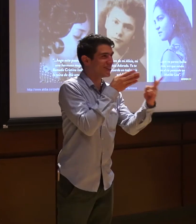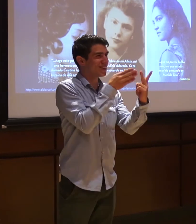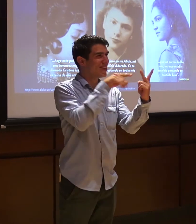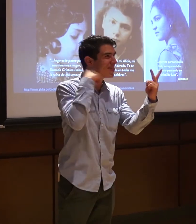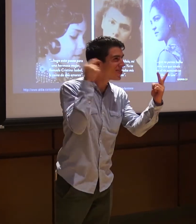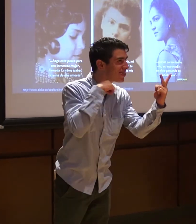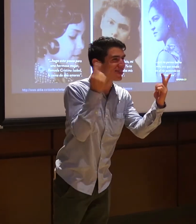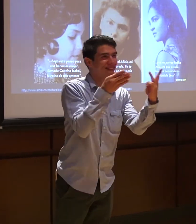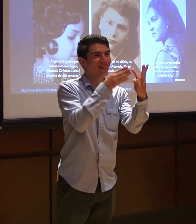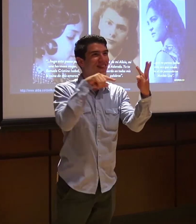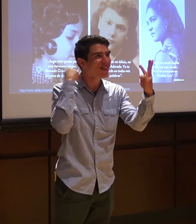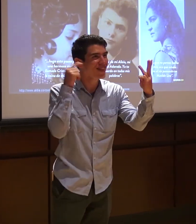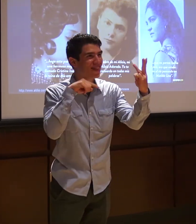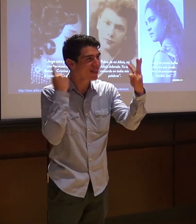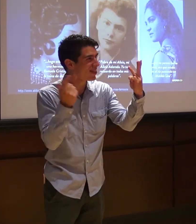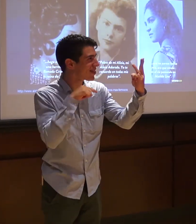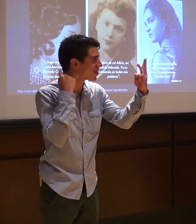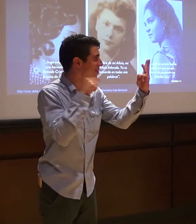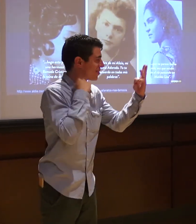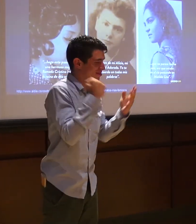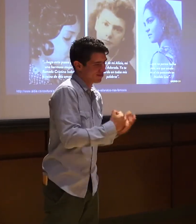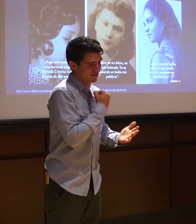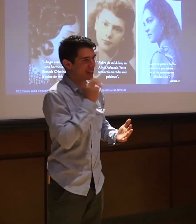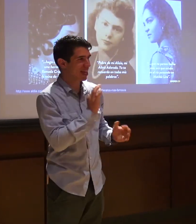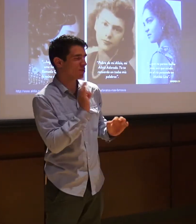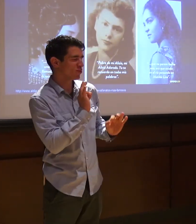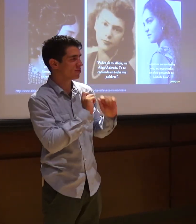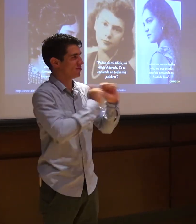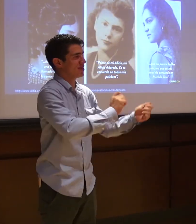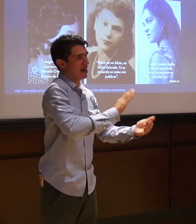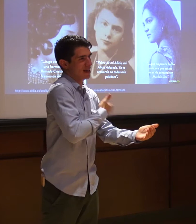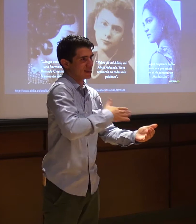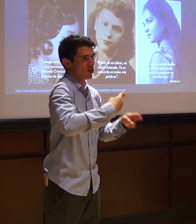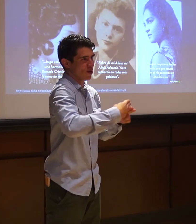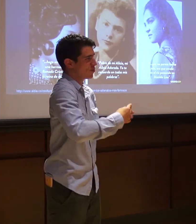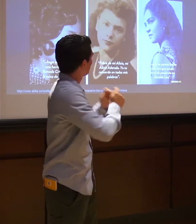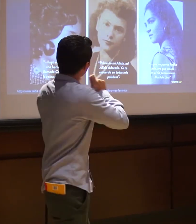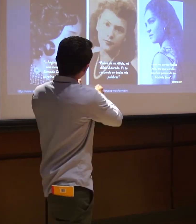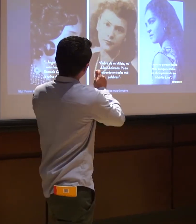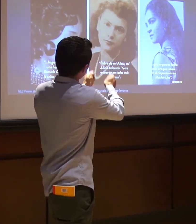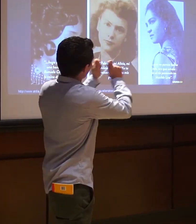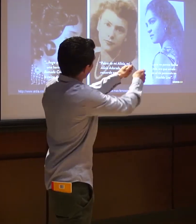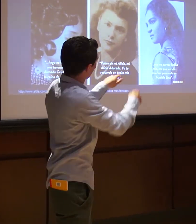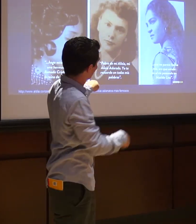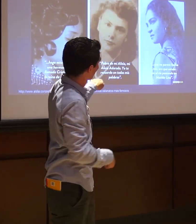Siendo él un hombre tan enamoradizo, siempre intentó como conquistar varias mujeres, pero los intentos eran fallidos. Y estas son unas